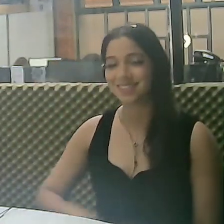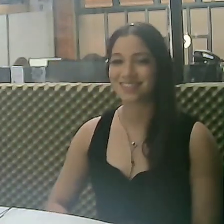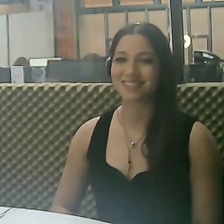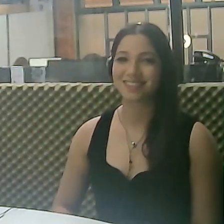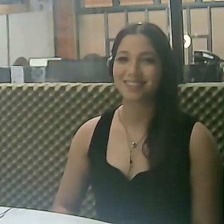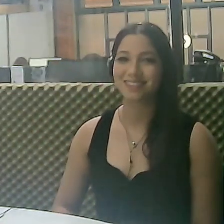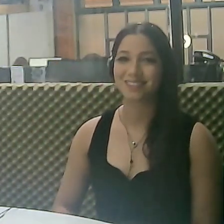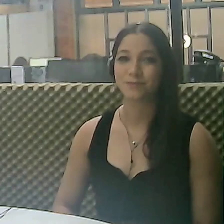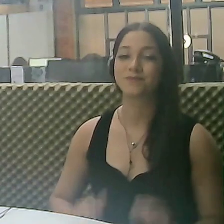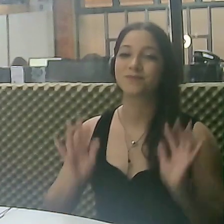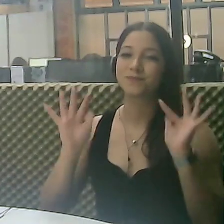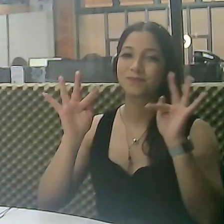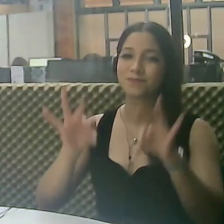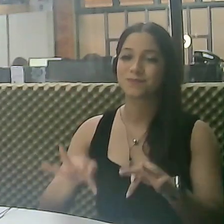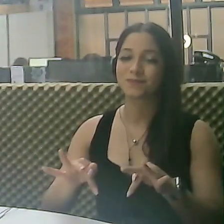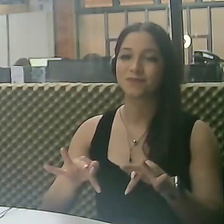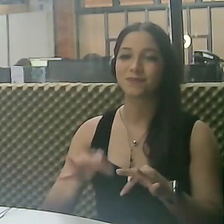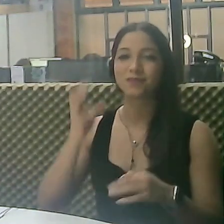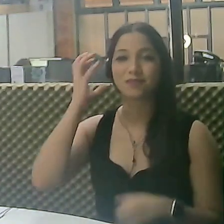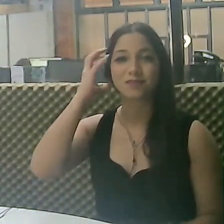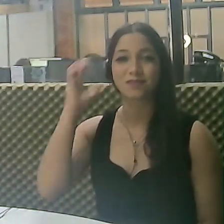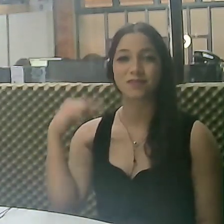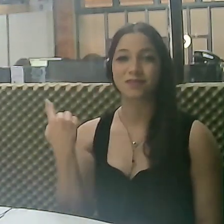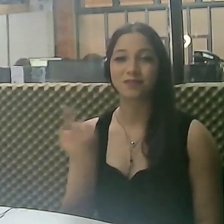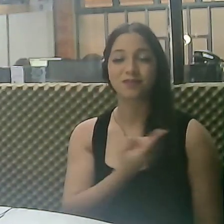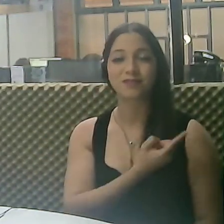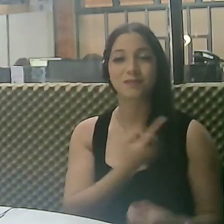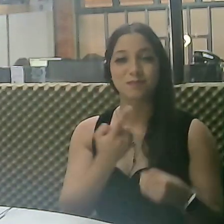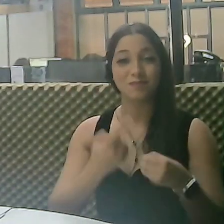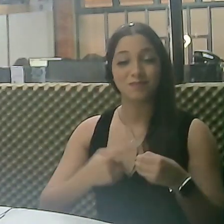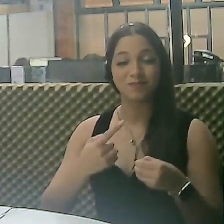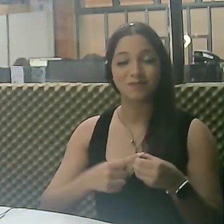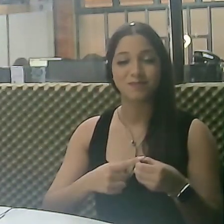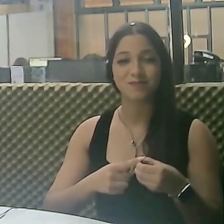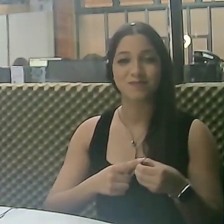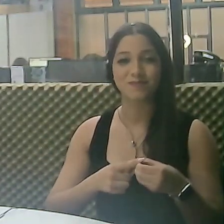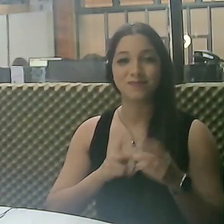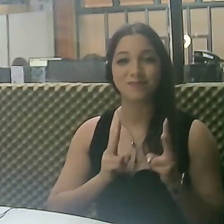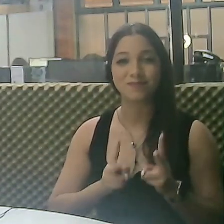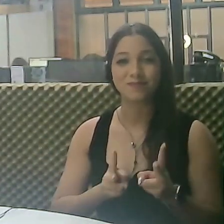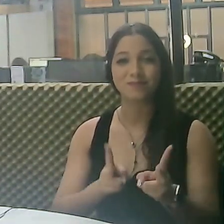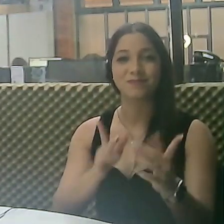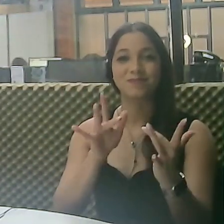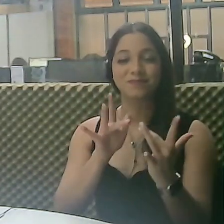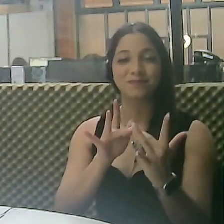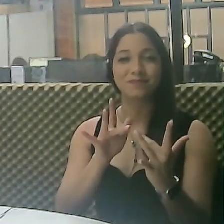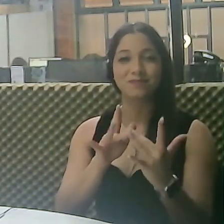próxima. Fica por aqui mais uma edição do programa da Rádio Nossa Cidade.